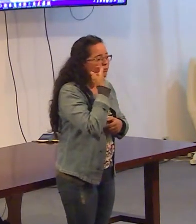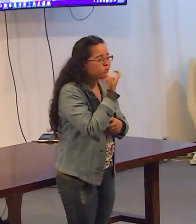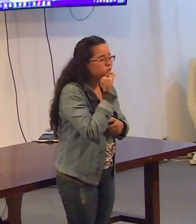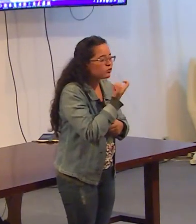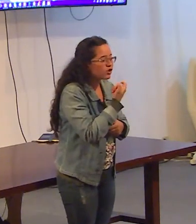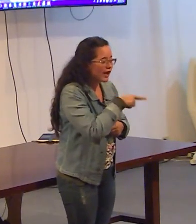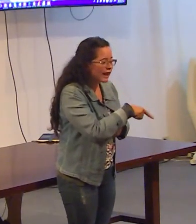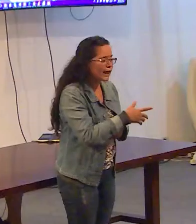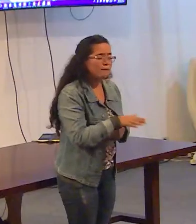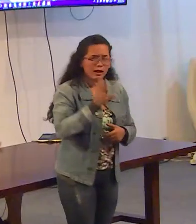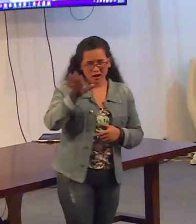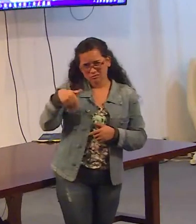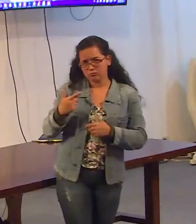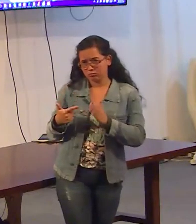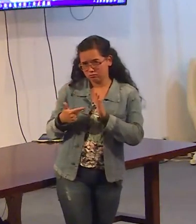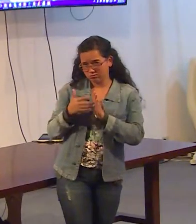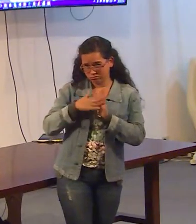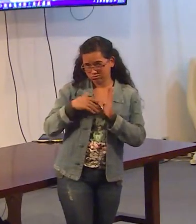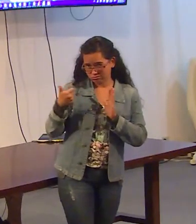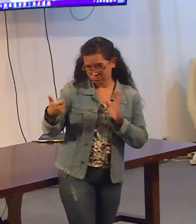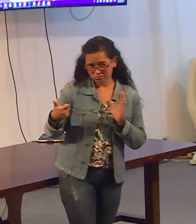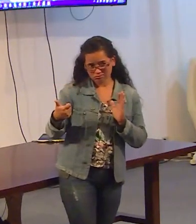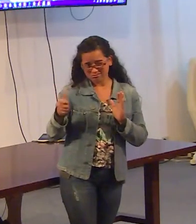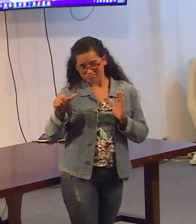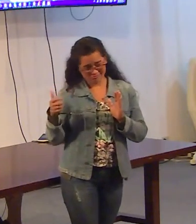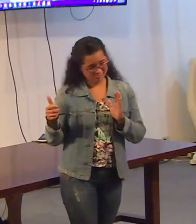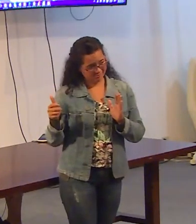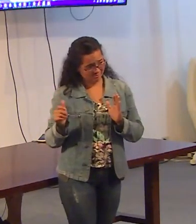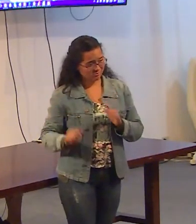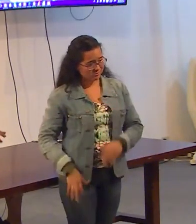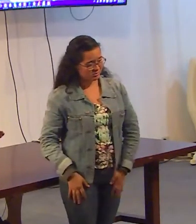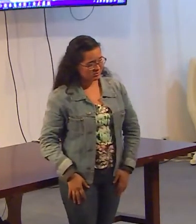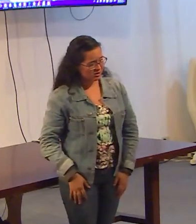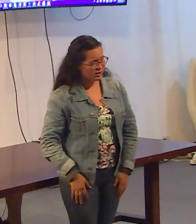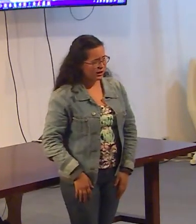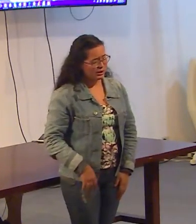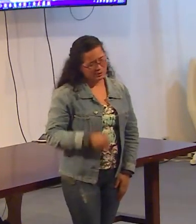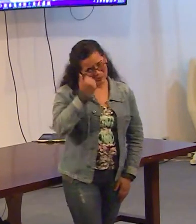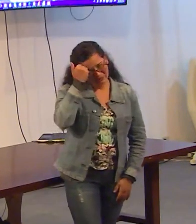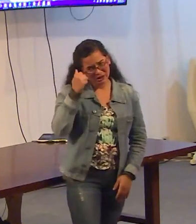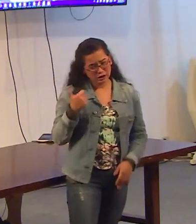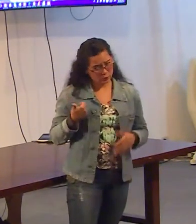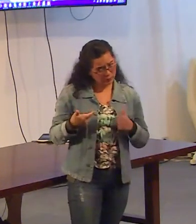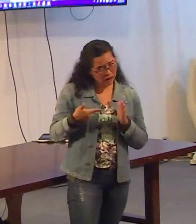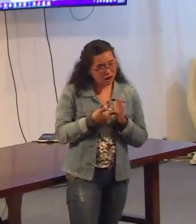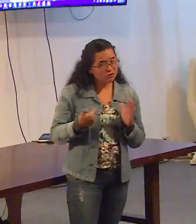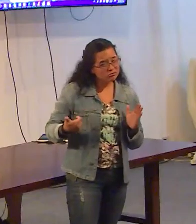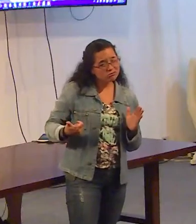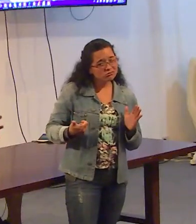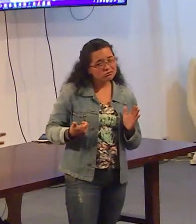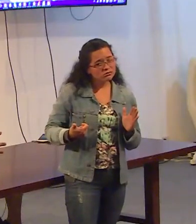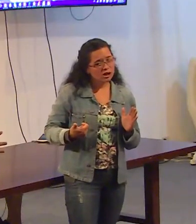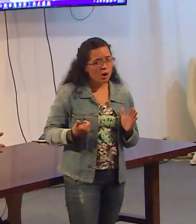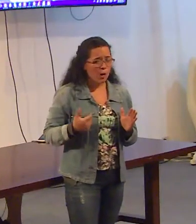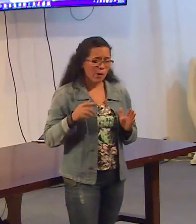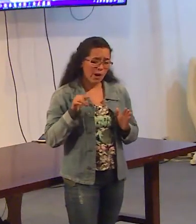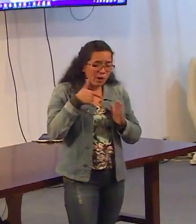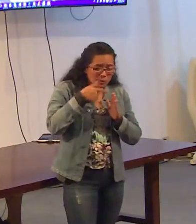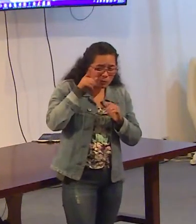aprobación permanente. Entonces era como, profe, esto sí está bien. A esto le